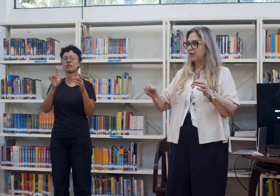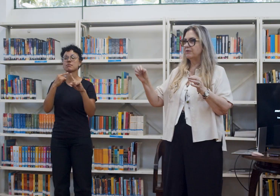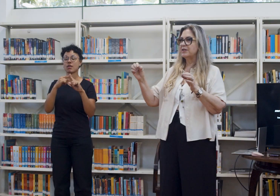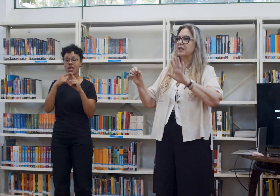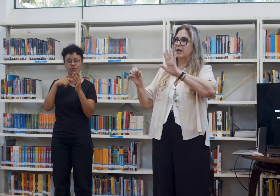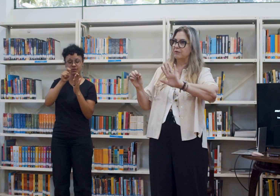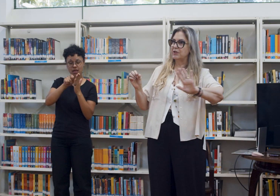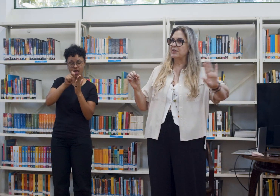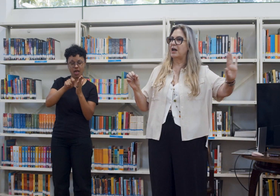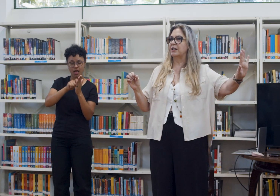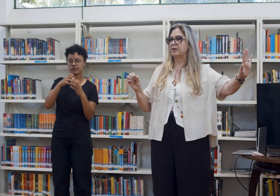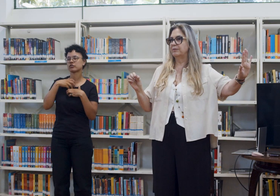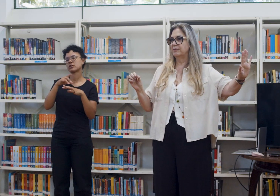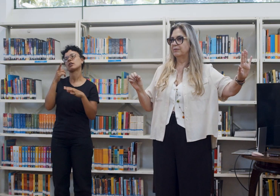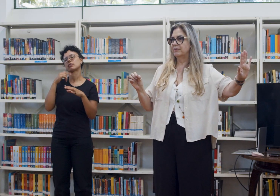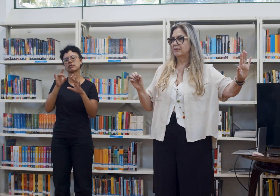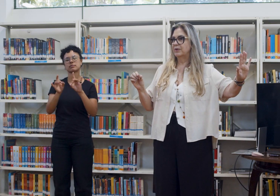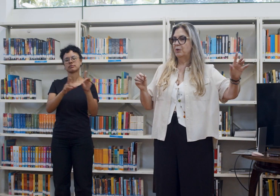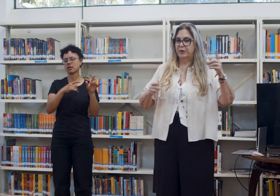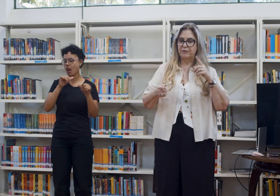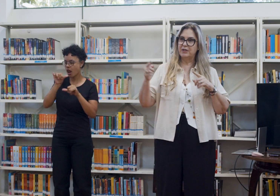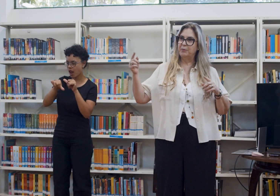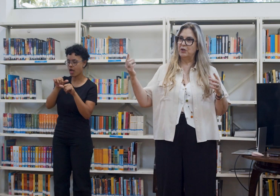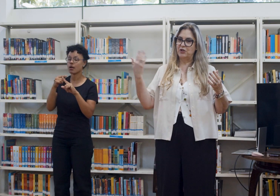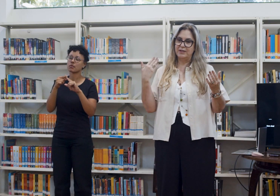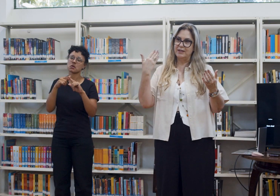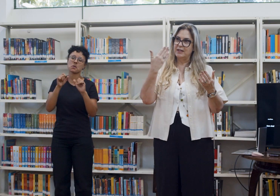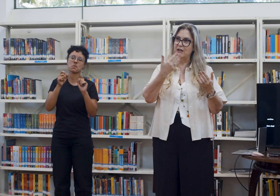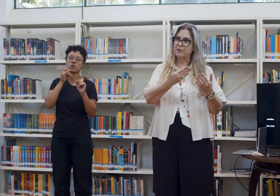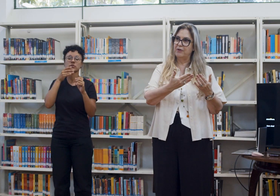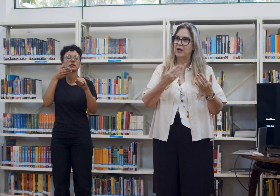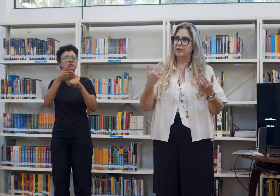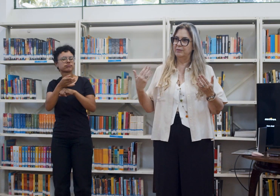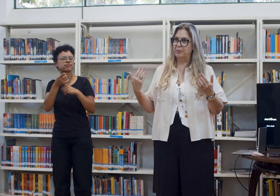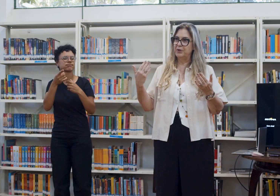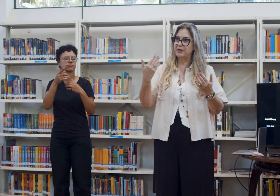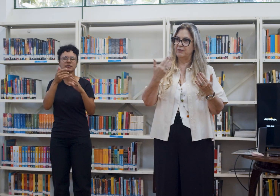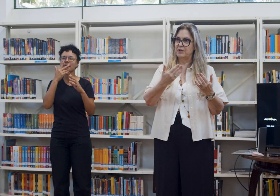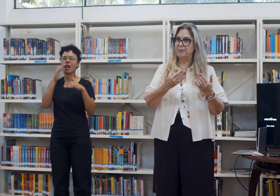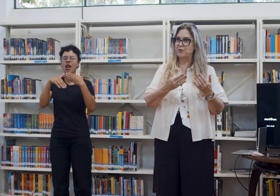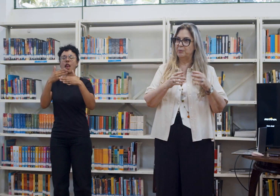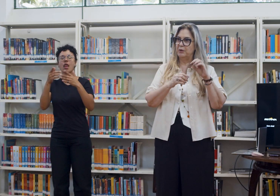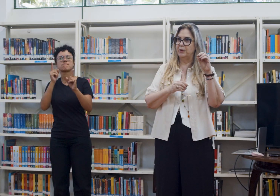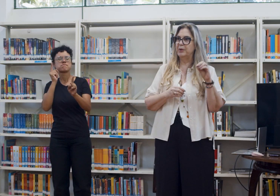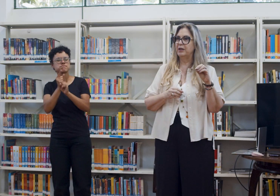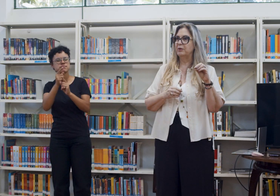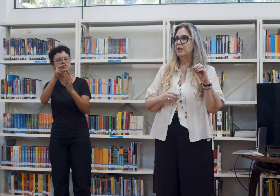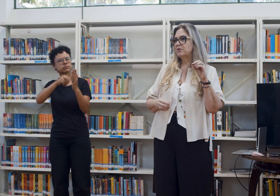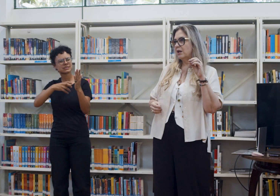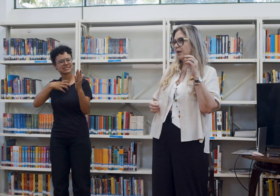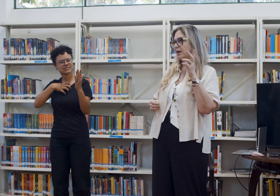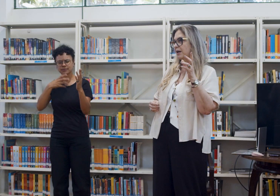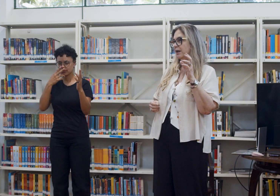vou reescrever assim. Aí você descarta. Porque você pode acessar de fora, depois que você passou pelo